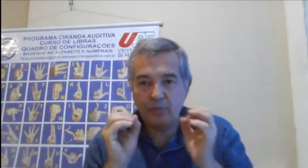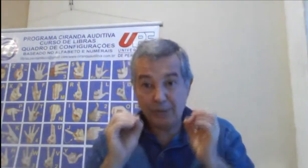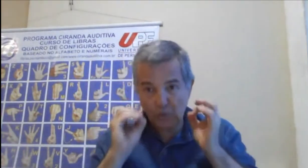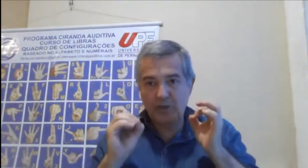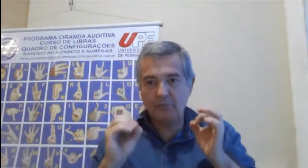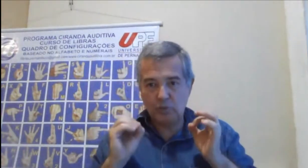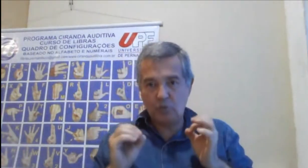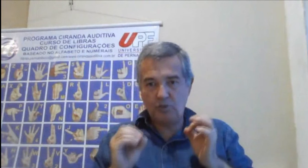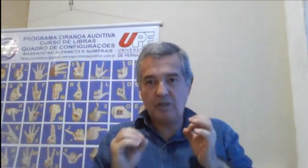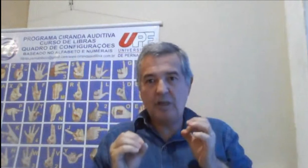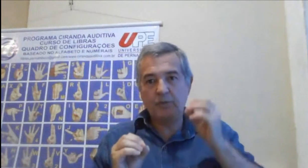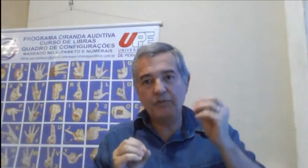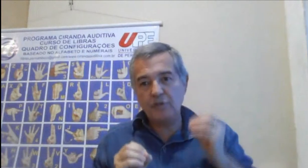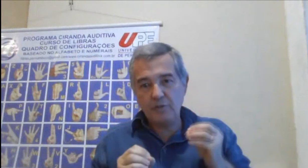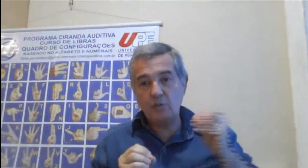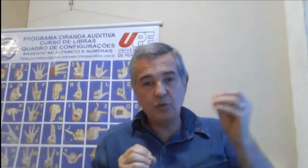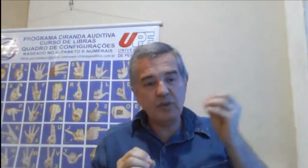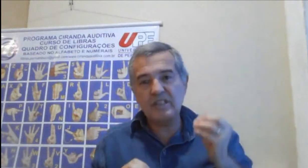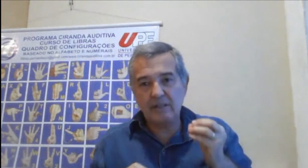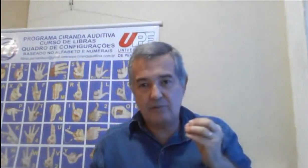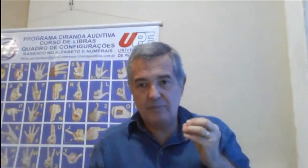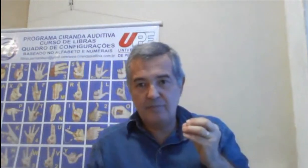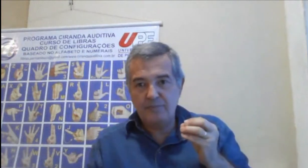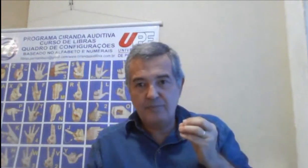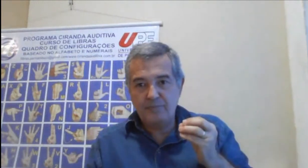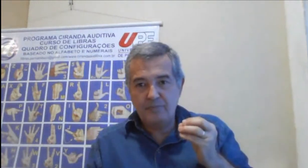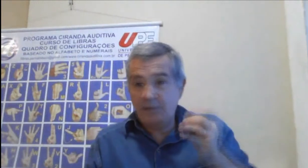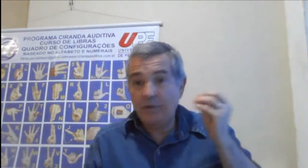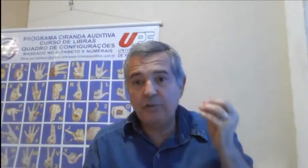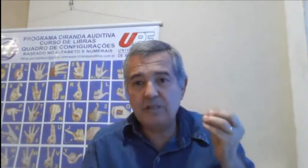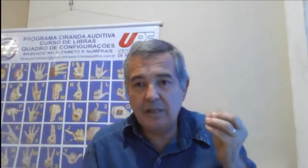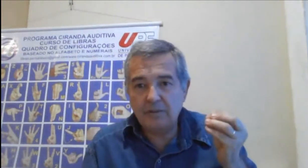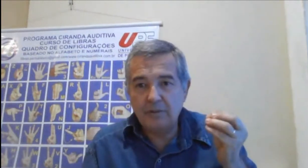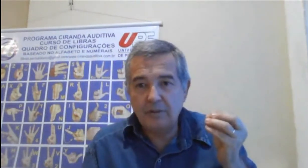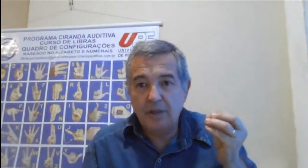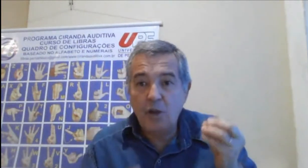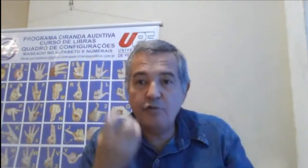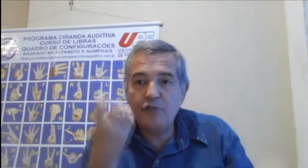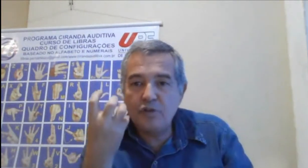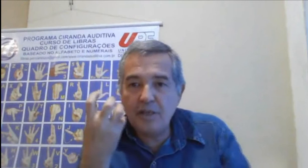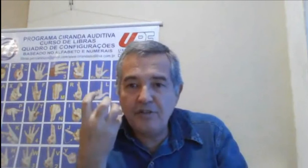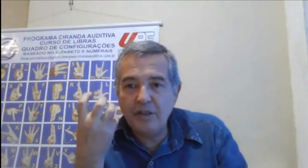A surda botou o sinal para o inseto. Mas não é no inseto. É o vírus que é